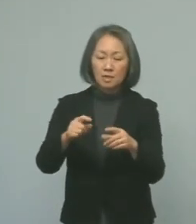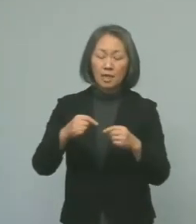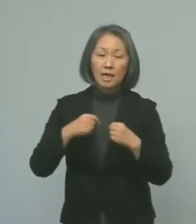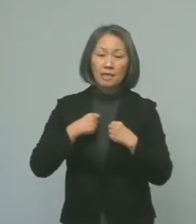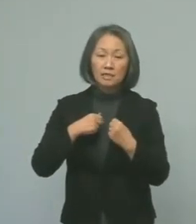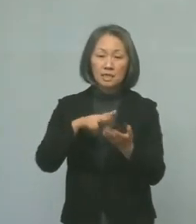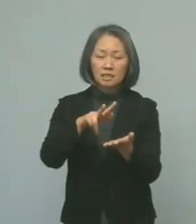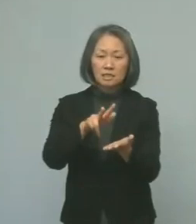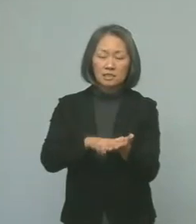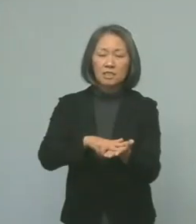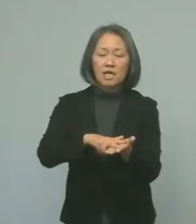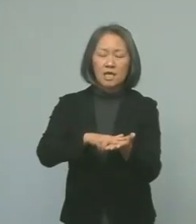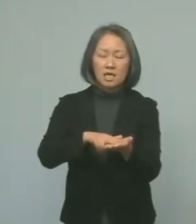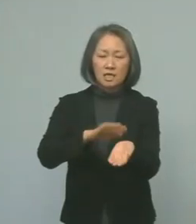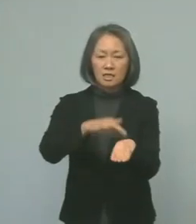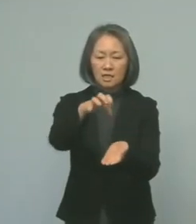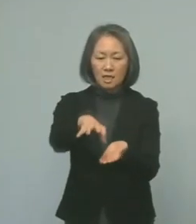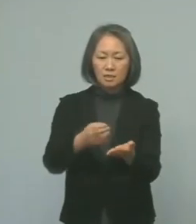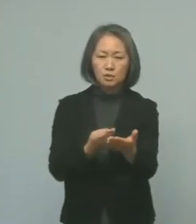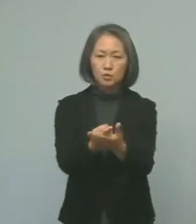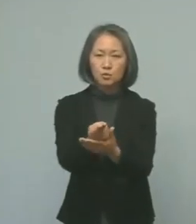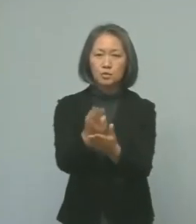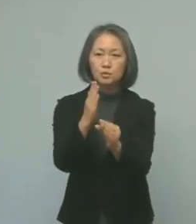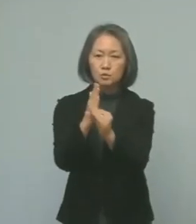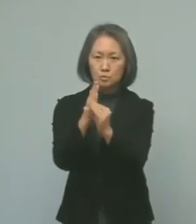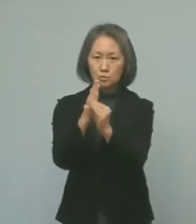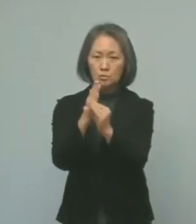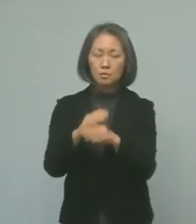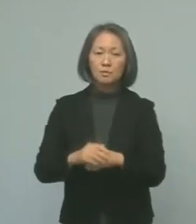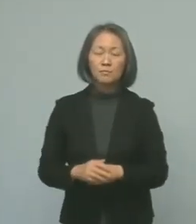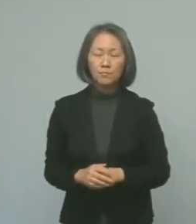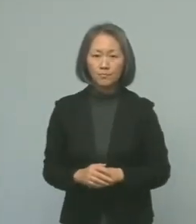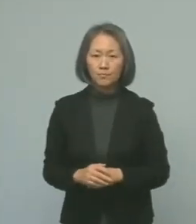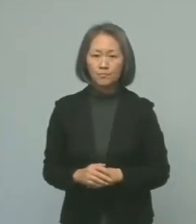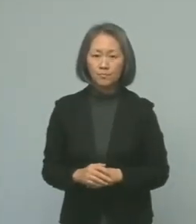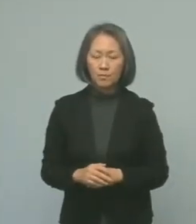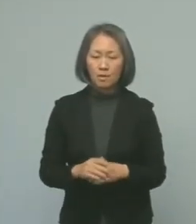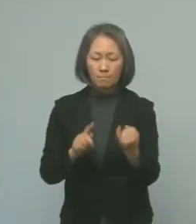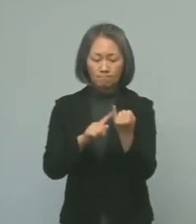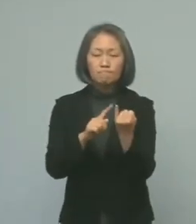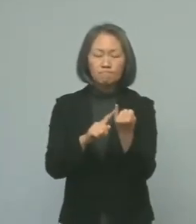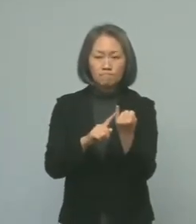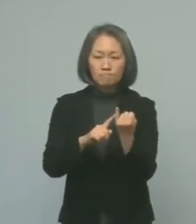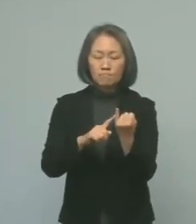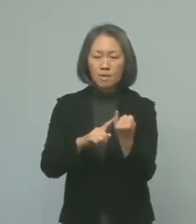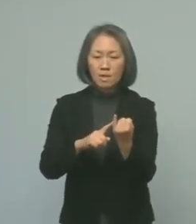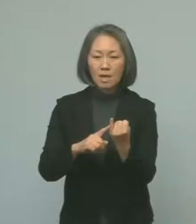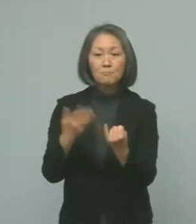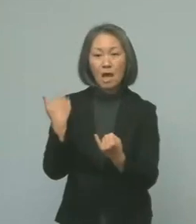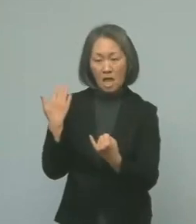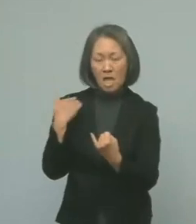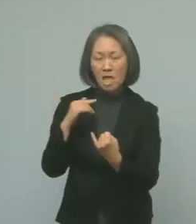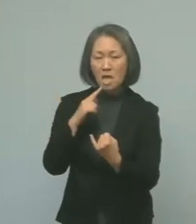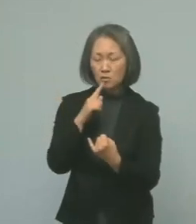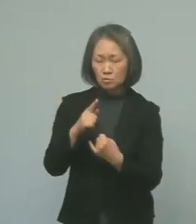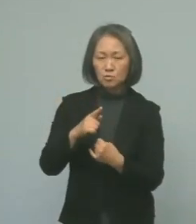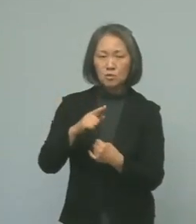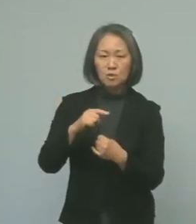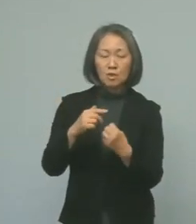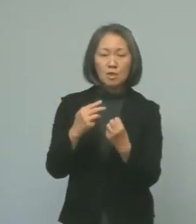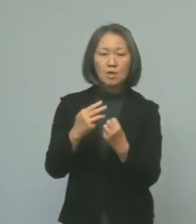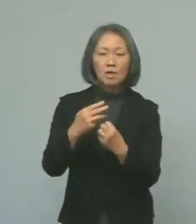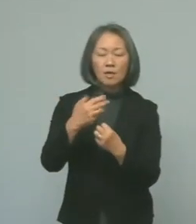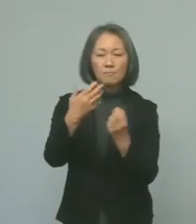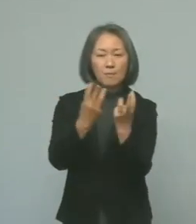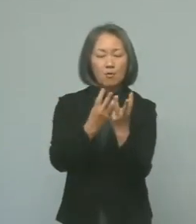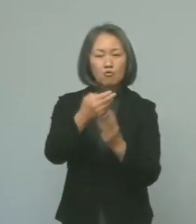療機関に入院中でございます。この方は感染者9の9番目の方のご